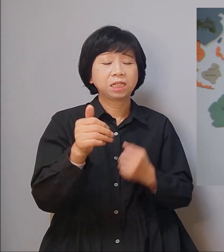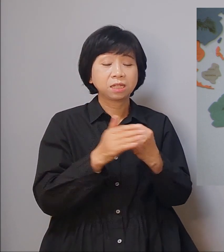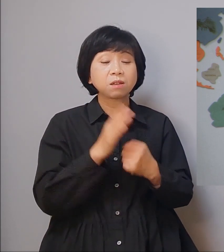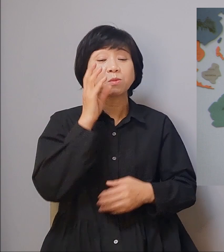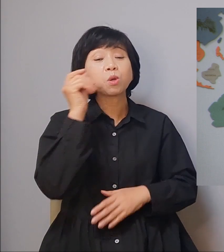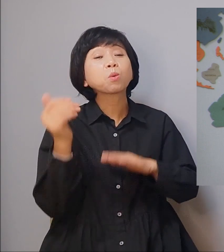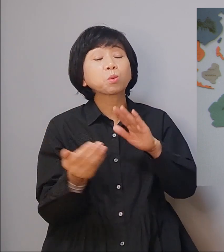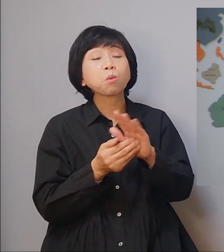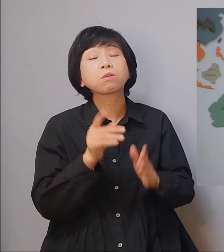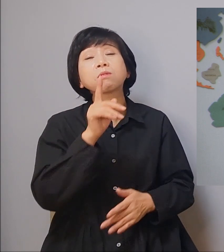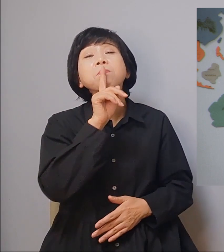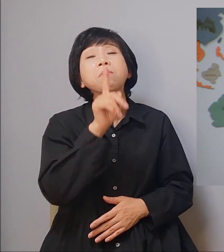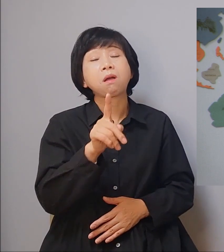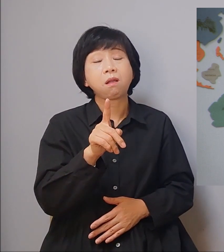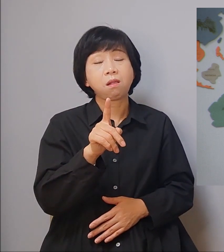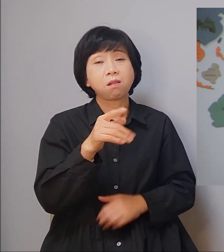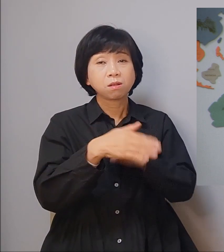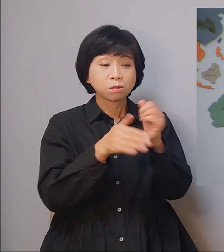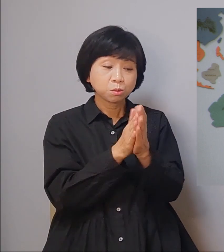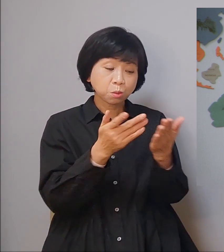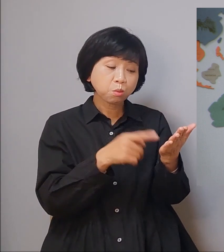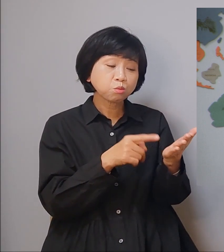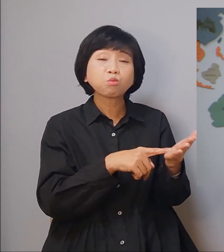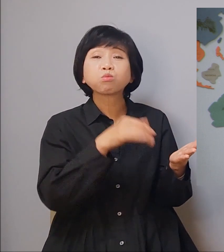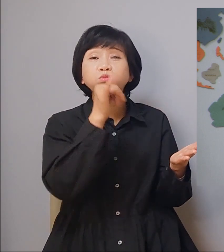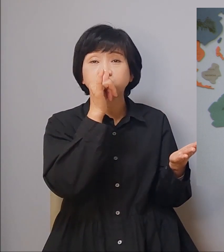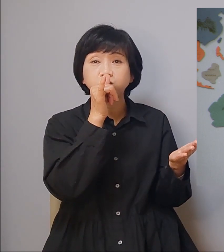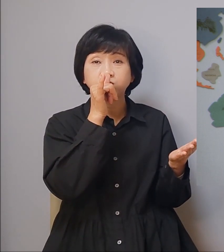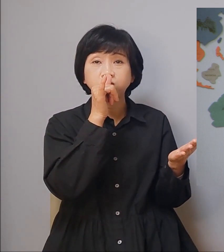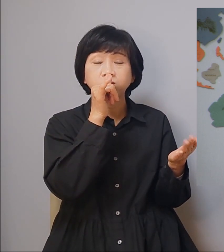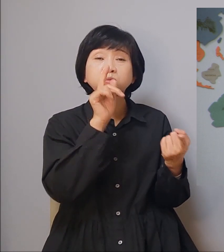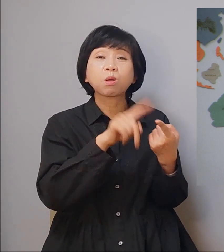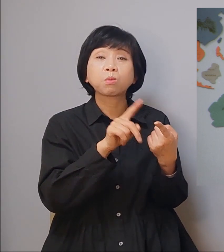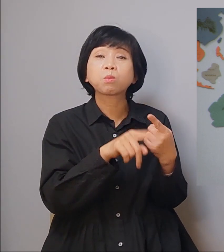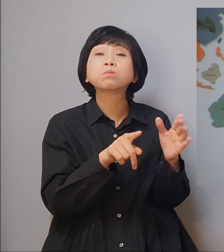삶을 살았다라고 성경에서 증언하고 있습니다.